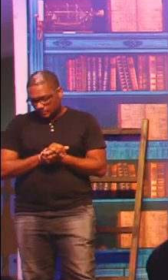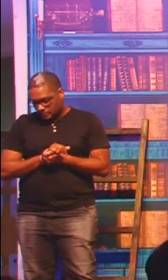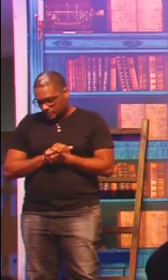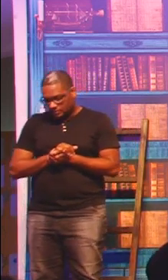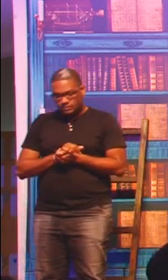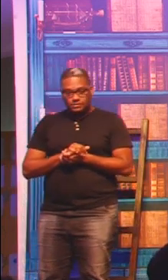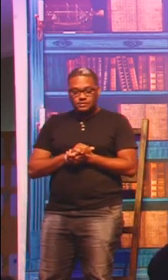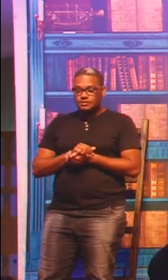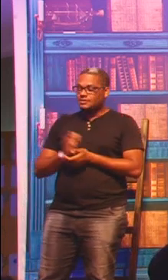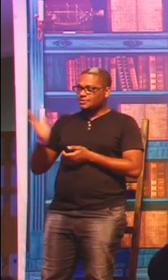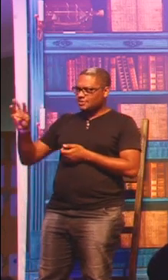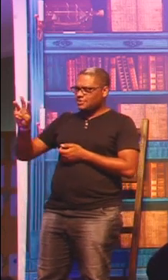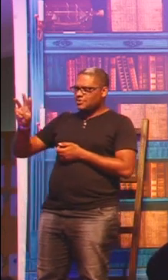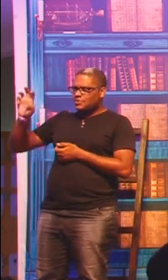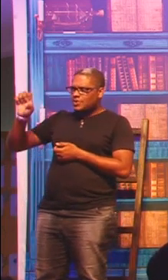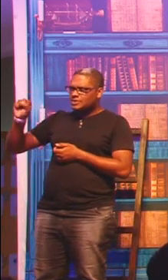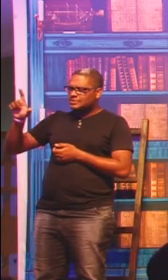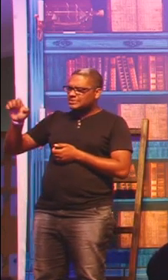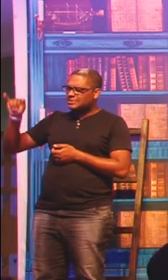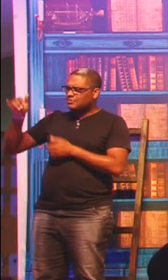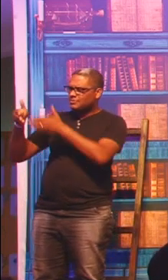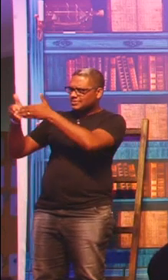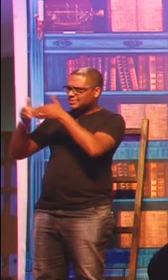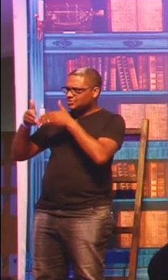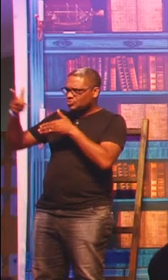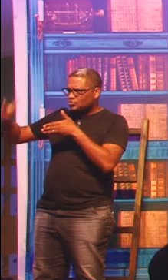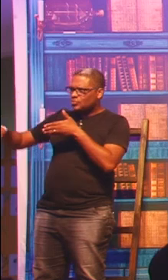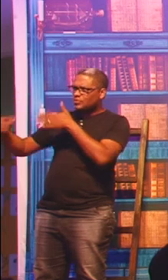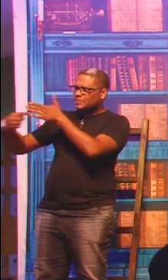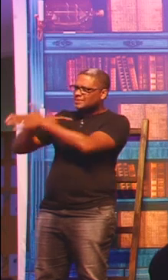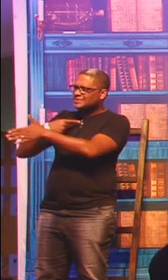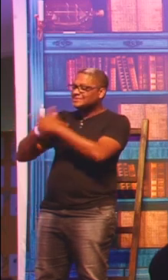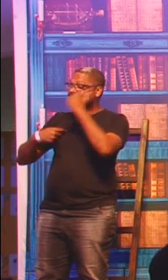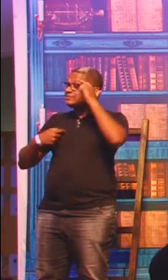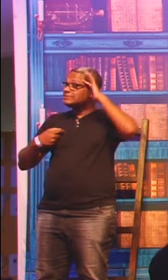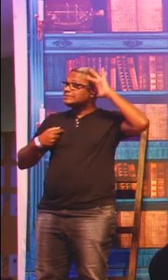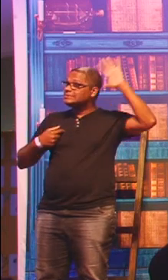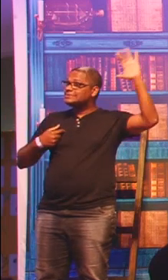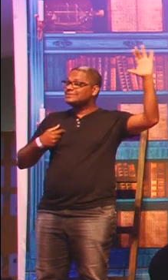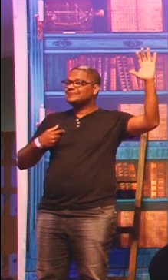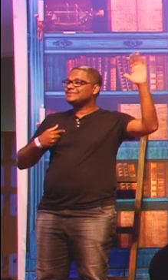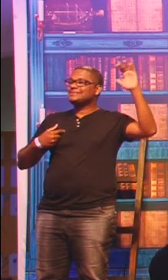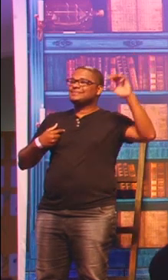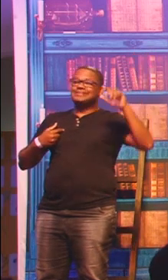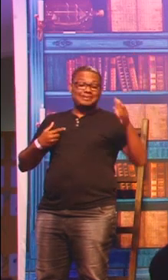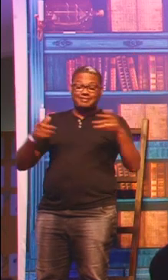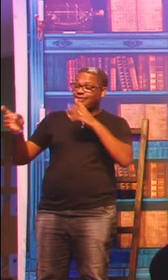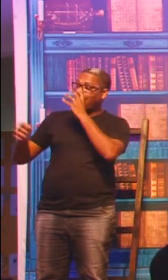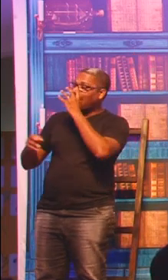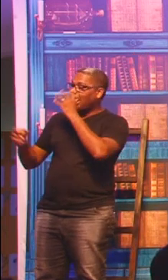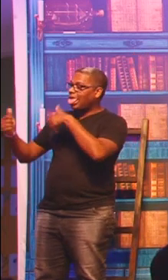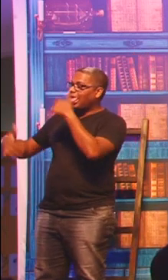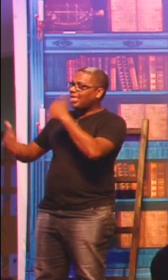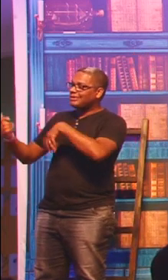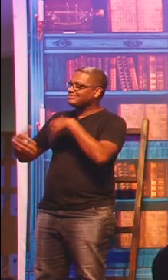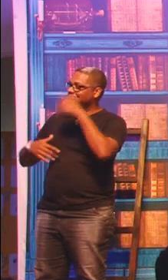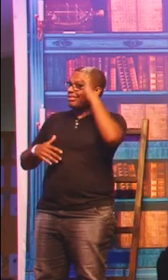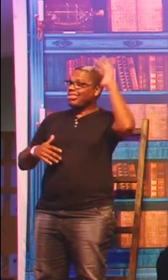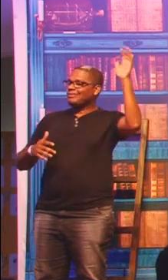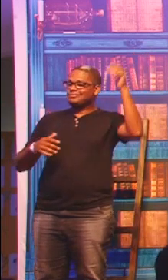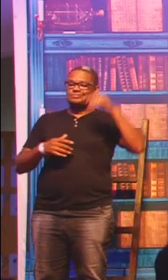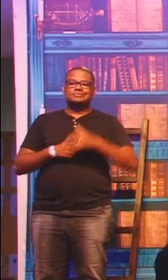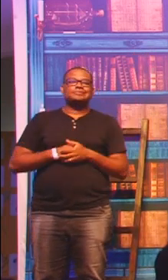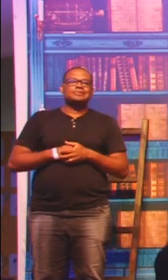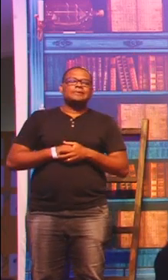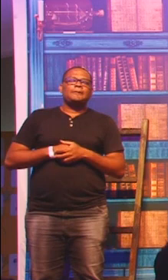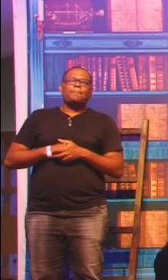Wesley, eu vou pedir para você repetir a pergunta, que eu fiquei aqui viajando no Marcelo. E... A